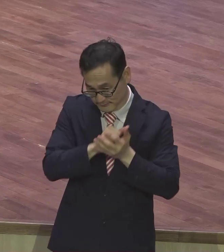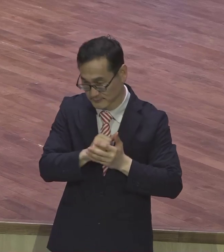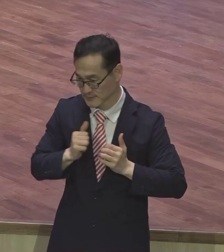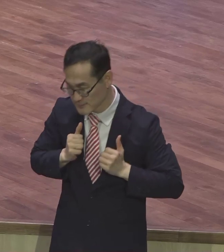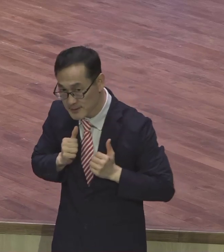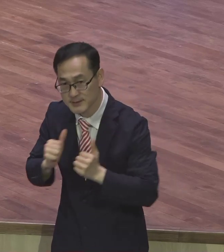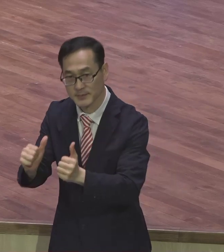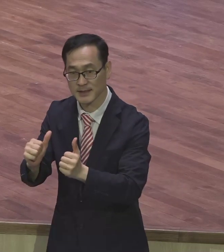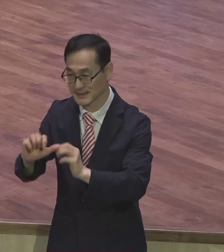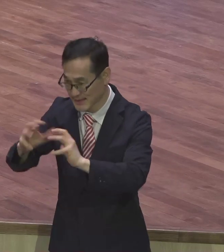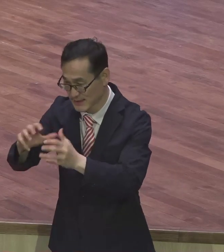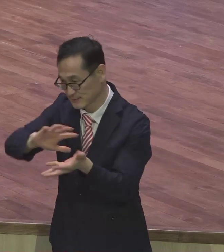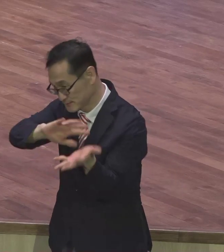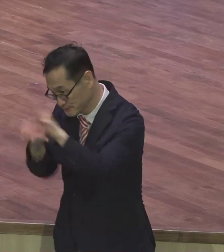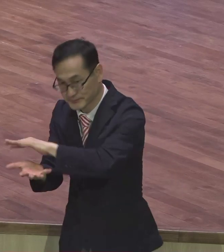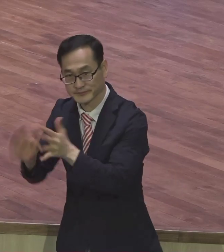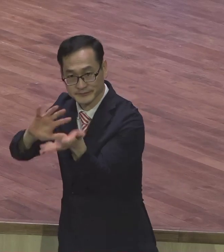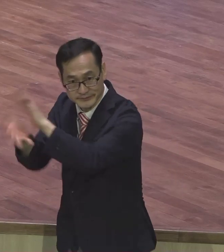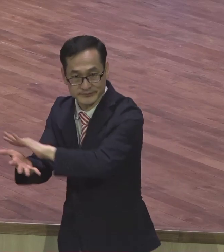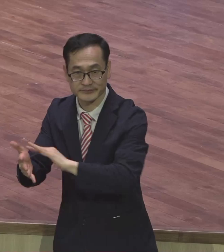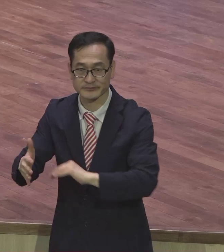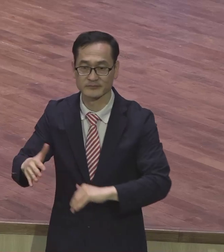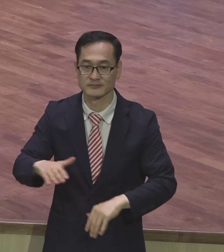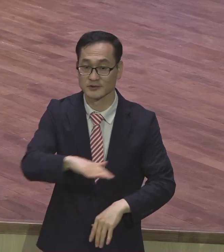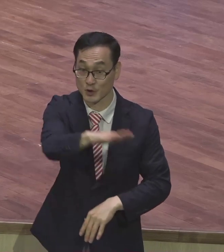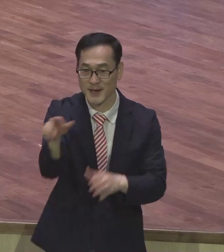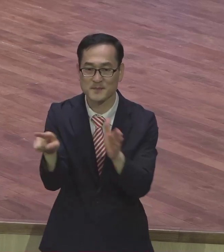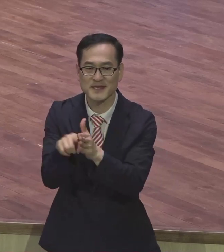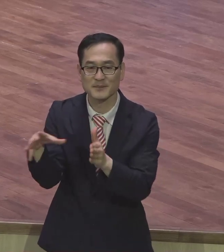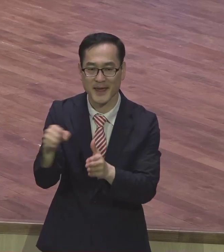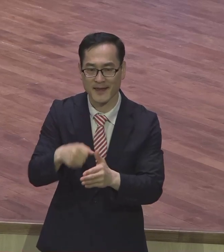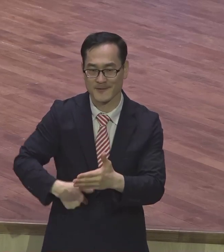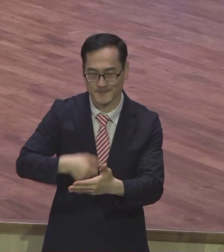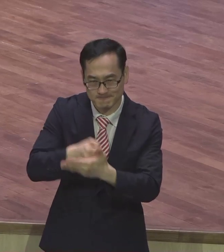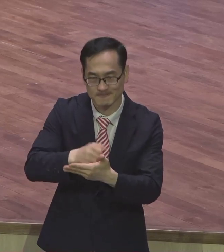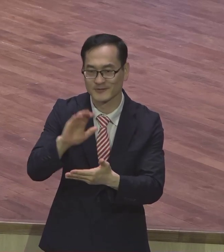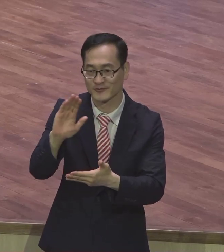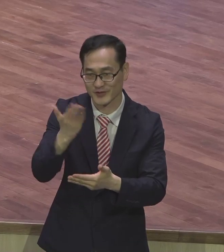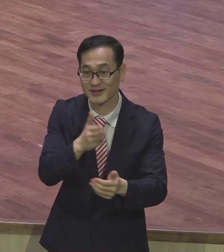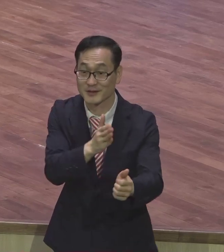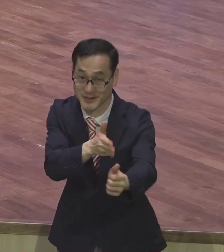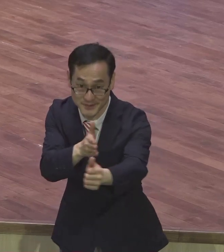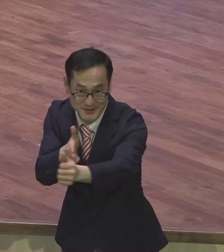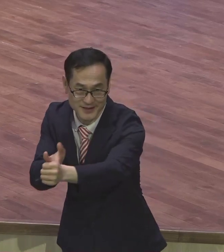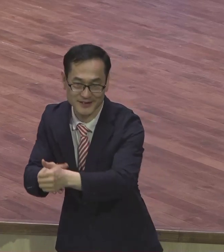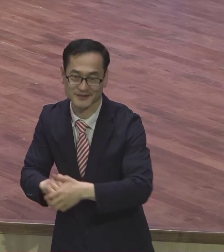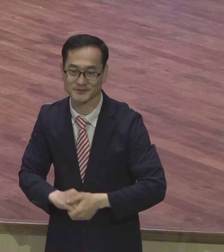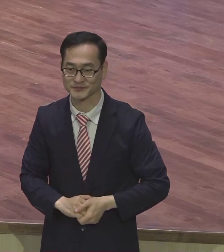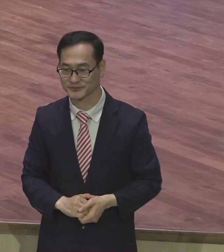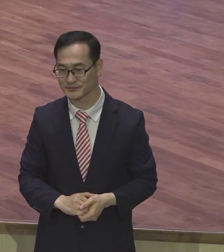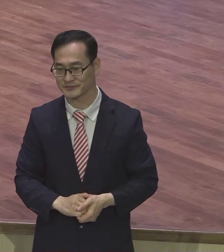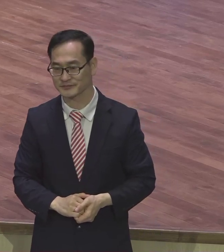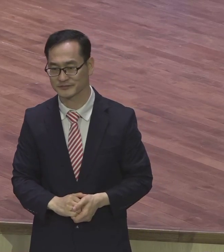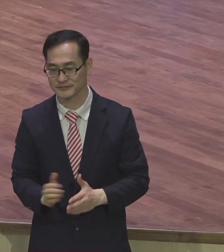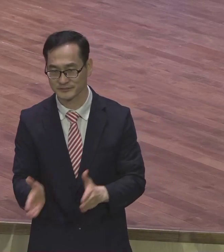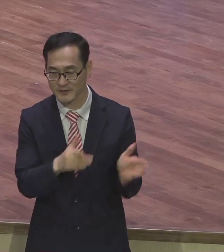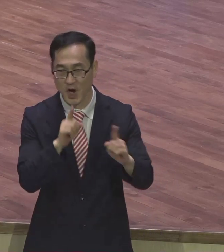바꾸는 믿음의 용사들 다 되시기를 제모로 축복합니다 두 번째로 언약 24시입니다